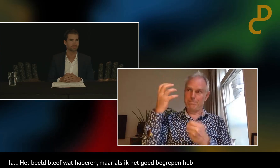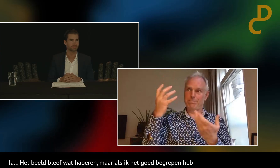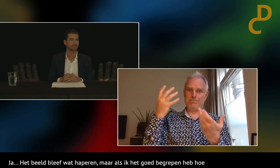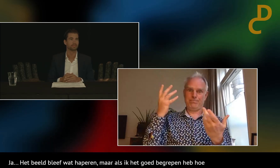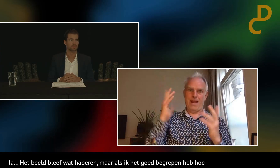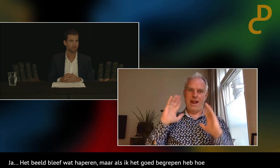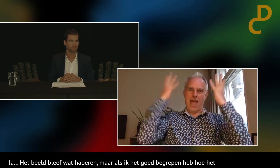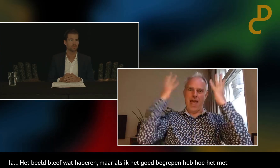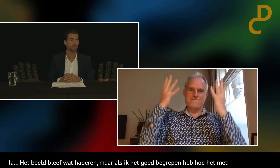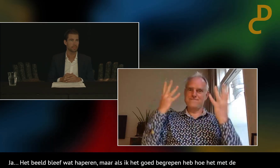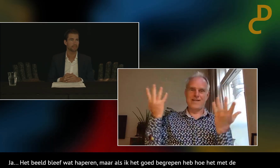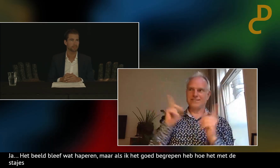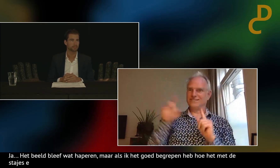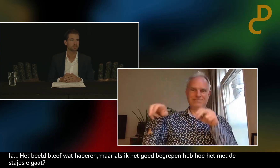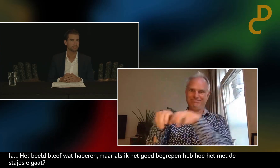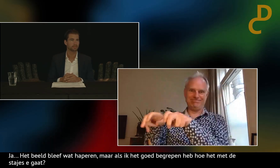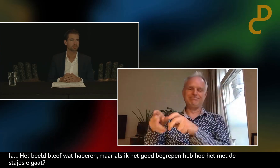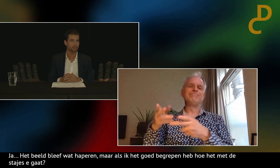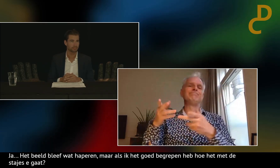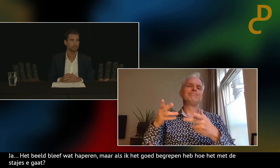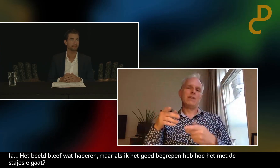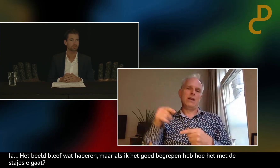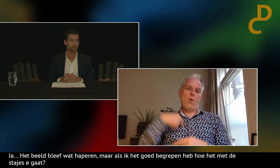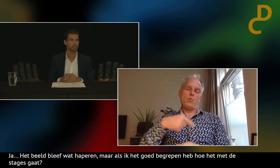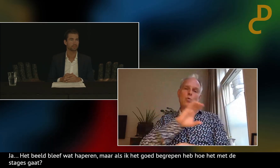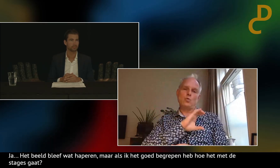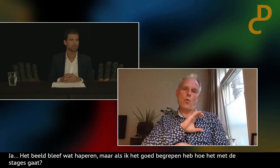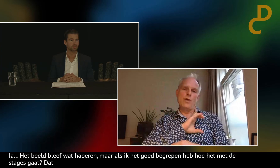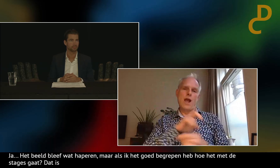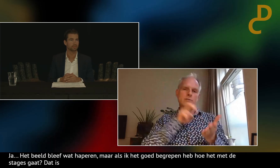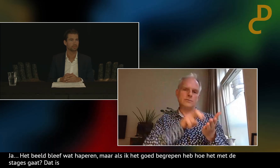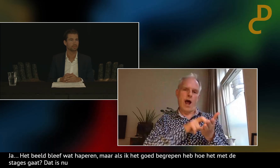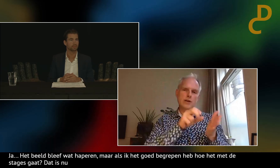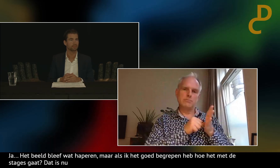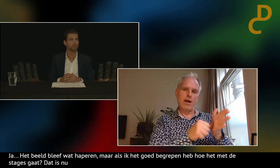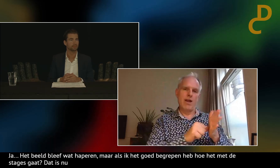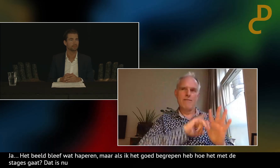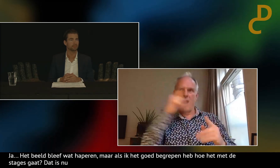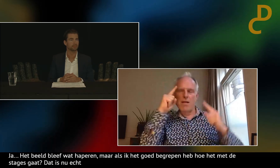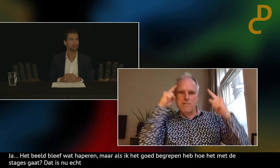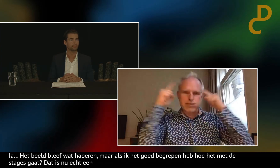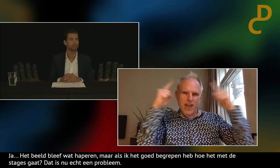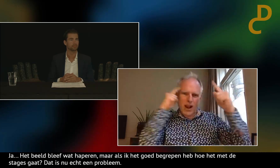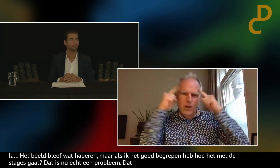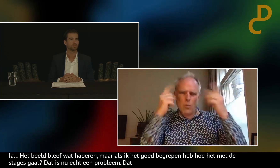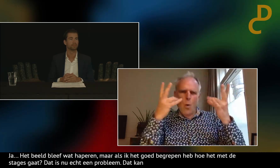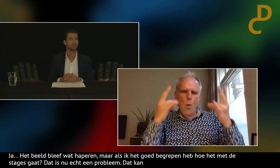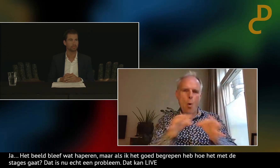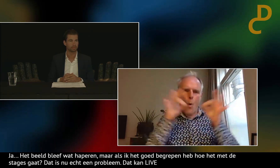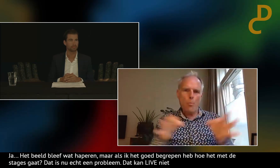is nu echt een probleem. Live kan dat nu niet meer. En collega's die ook stagebegeleiders zijn,